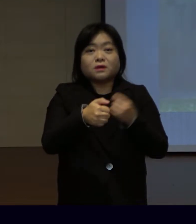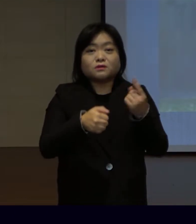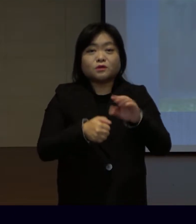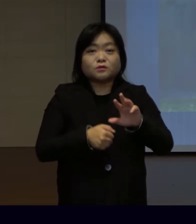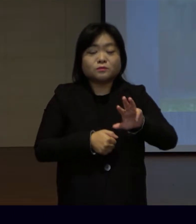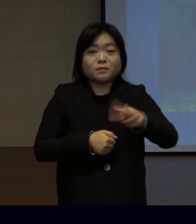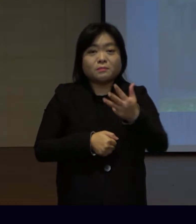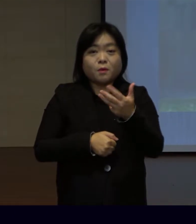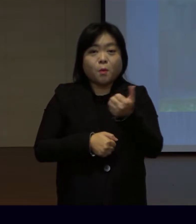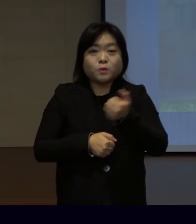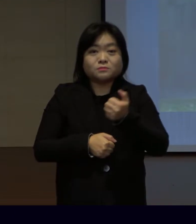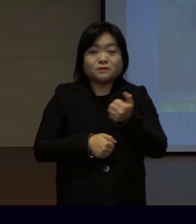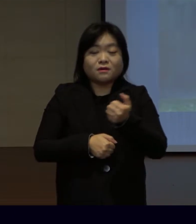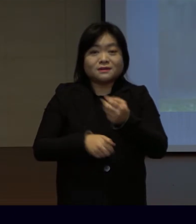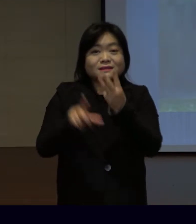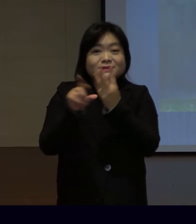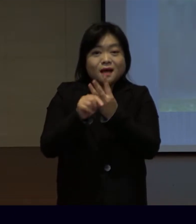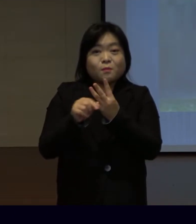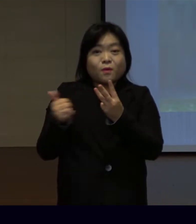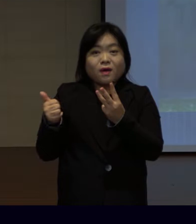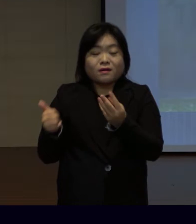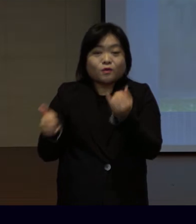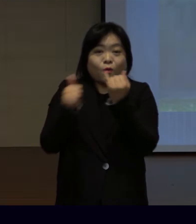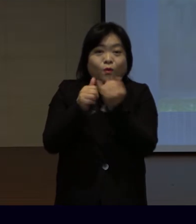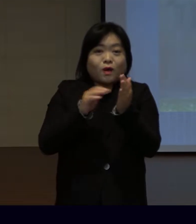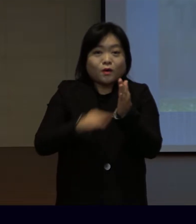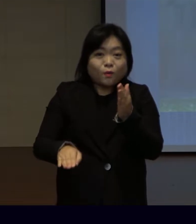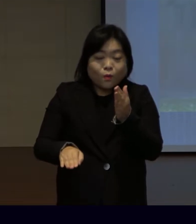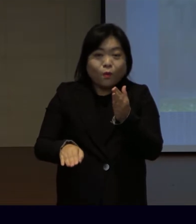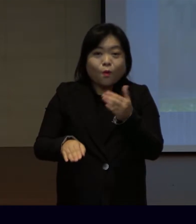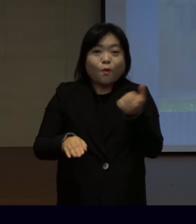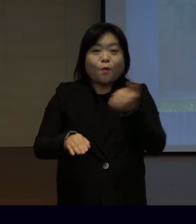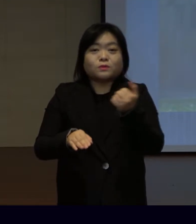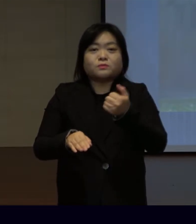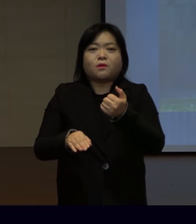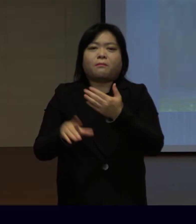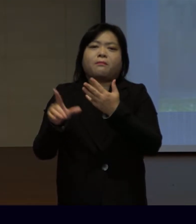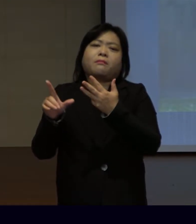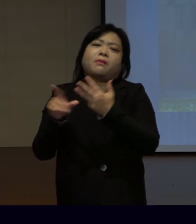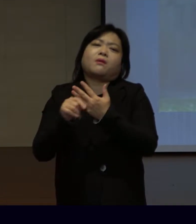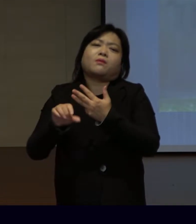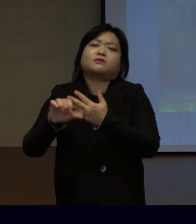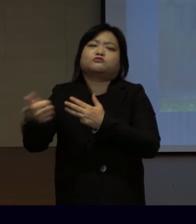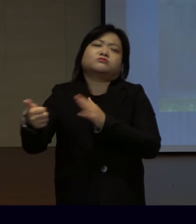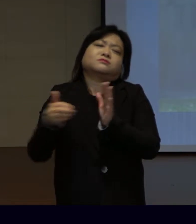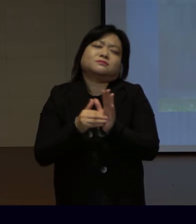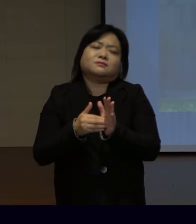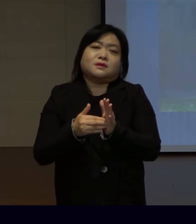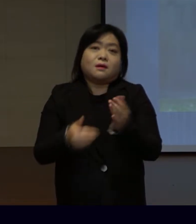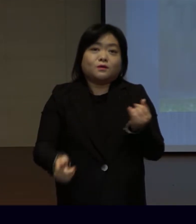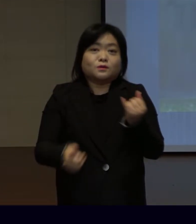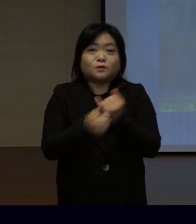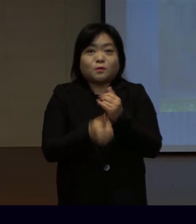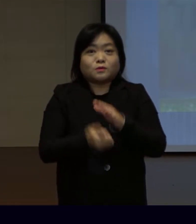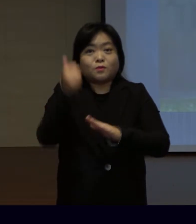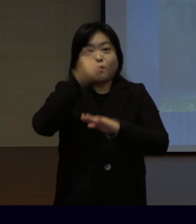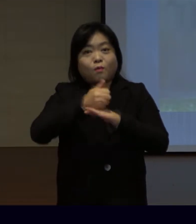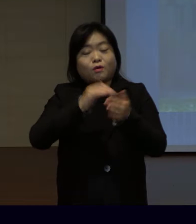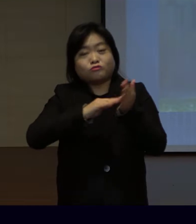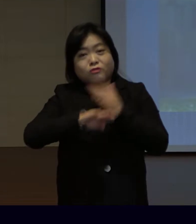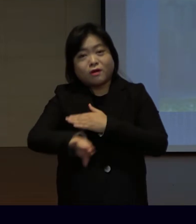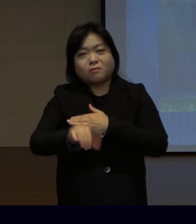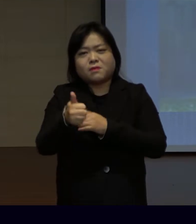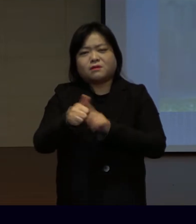일생 동안 거의 이 여자를 얻기 위해서 애쓰다가 휴 됐다 하고 그냥 죽은 겁니다. 뭐 이런